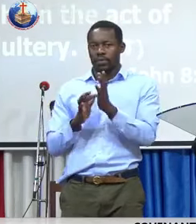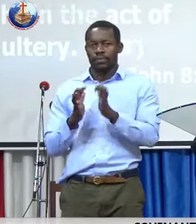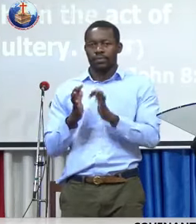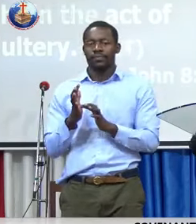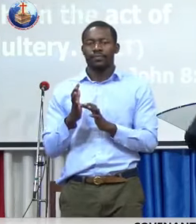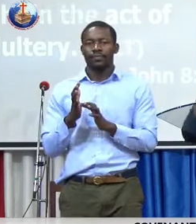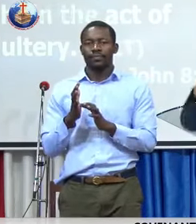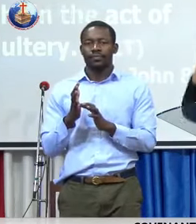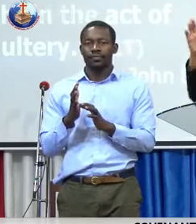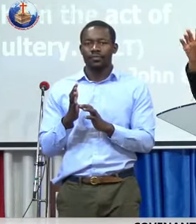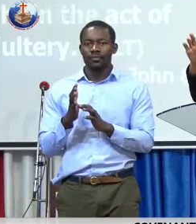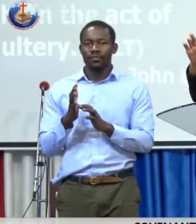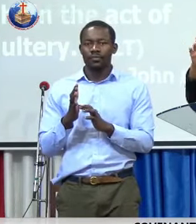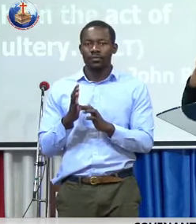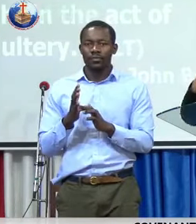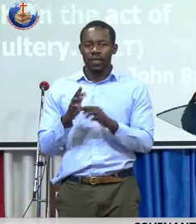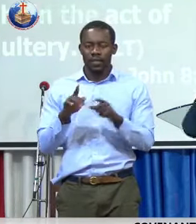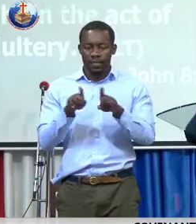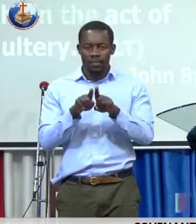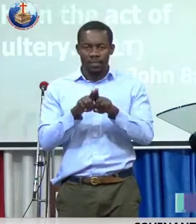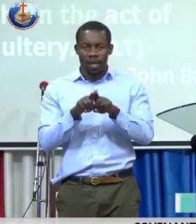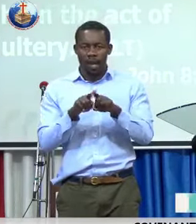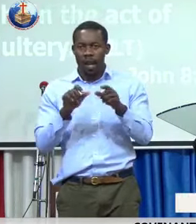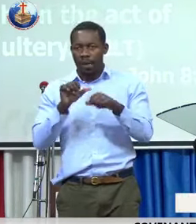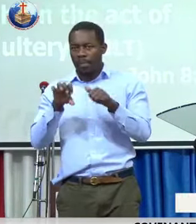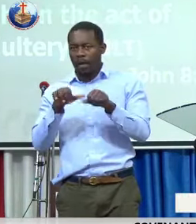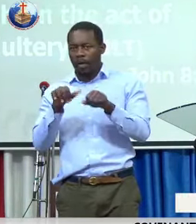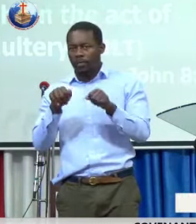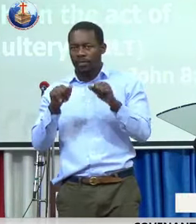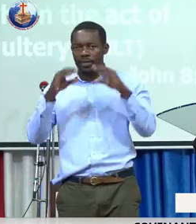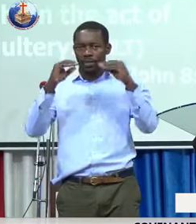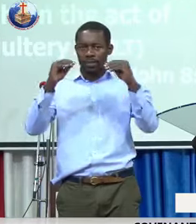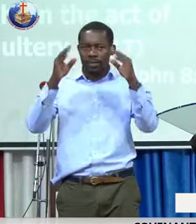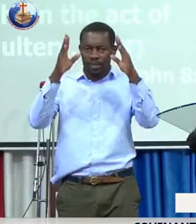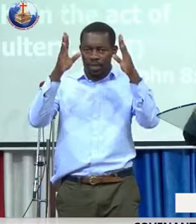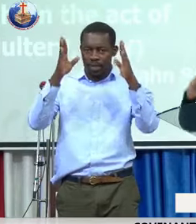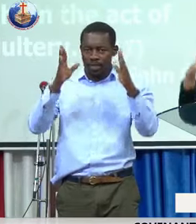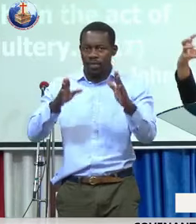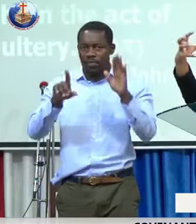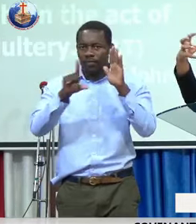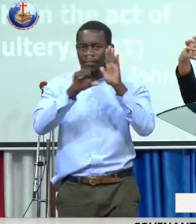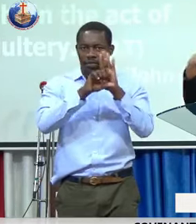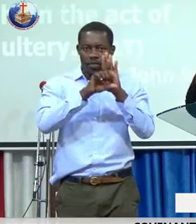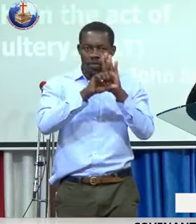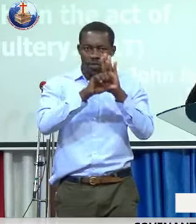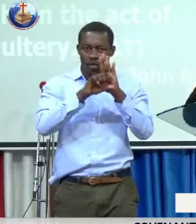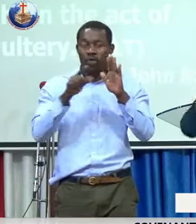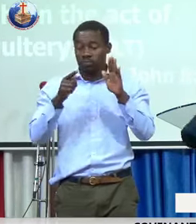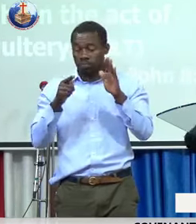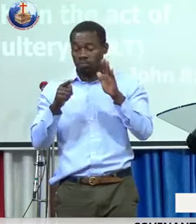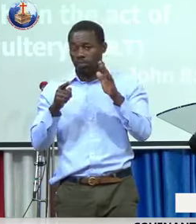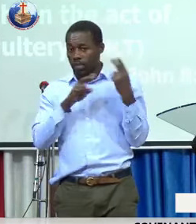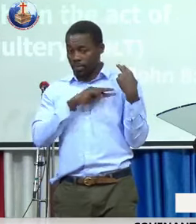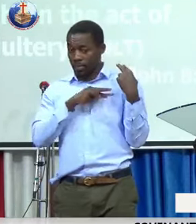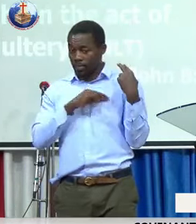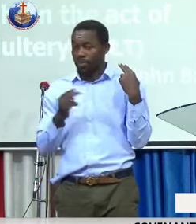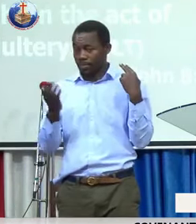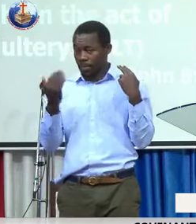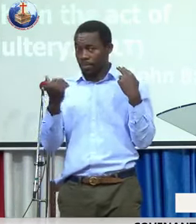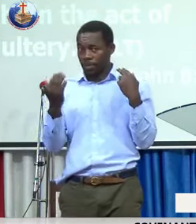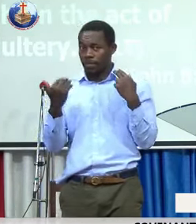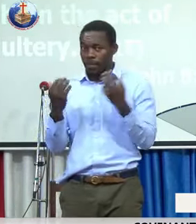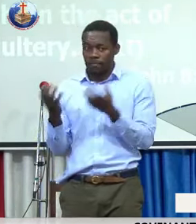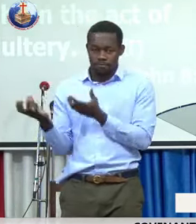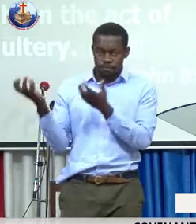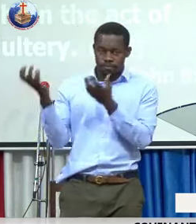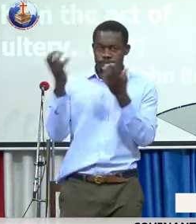And the teachers of the law and the Pharisees, na walimu wa sheria na mafarisayo, were the ones who brought this woman to Jesus. Hawa ndio walimleta huyu mwanamke